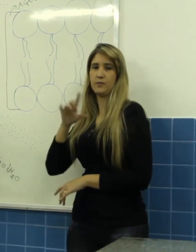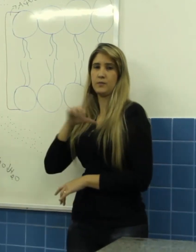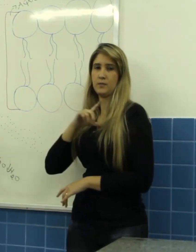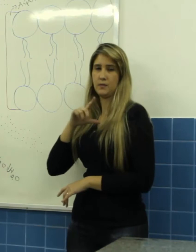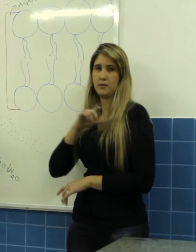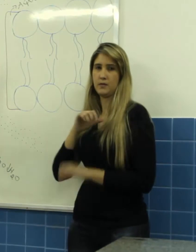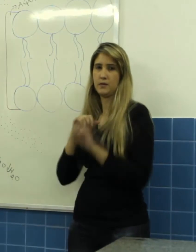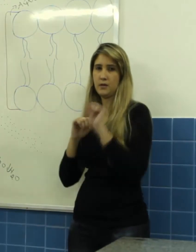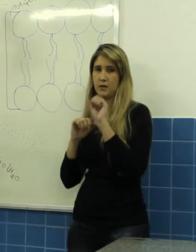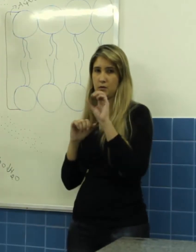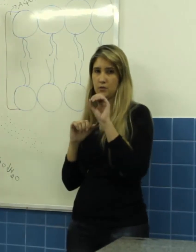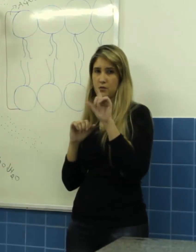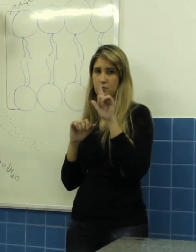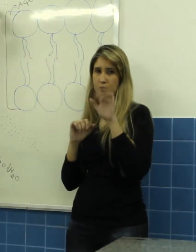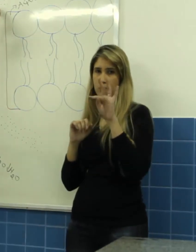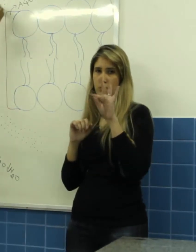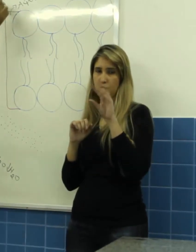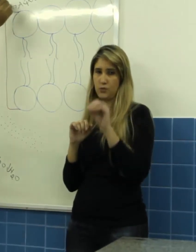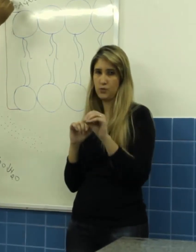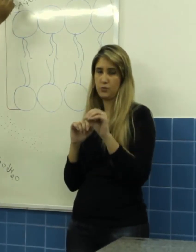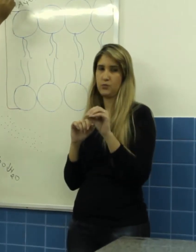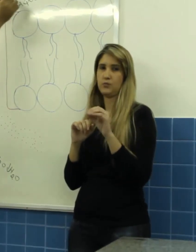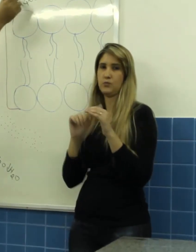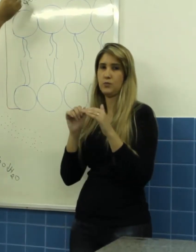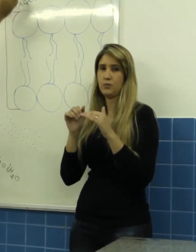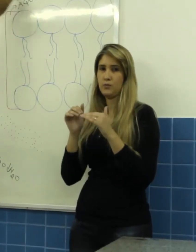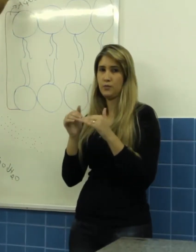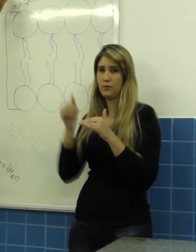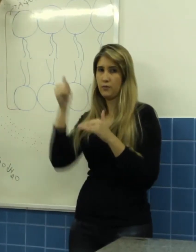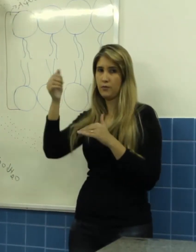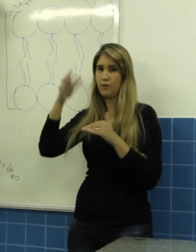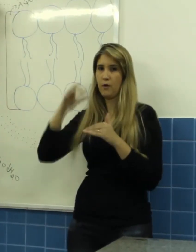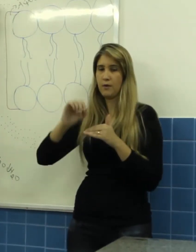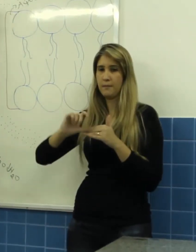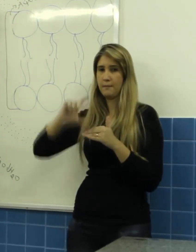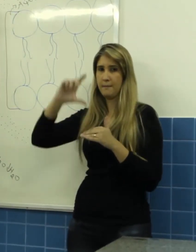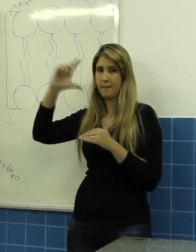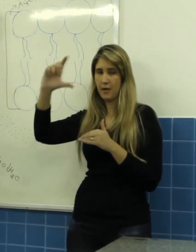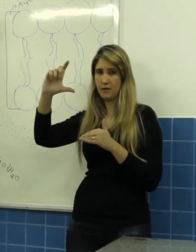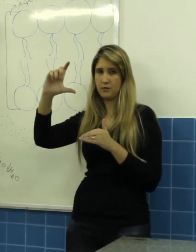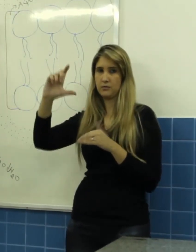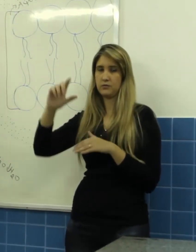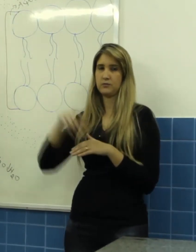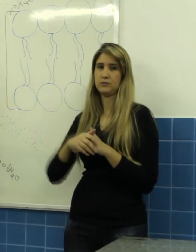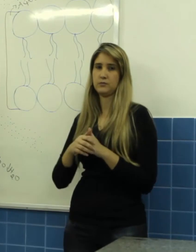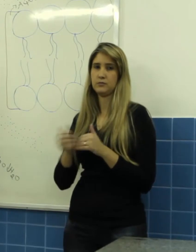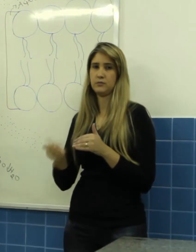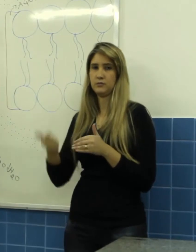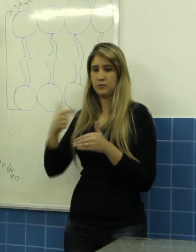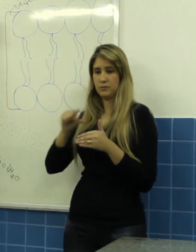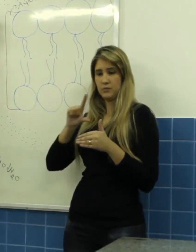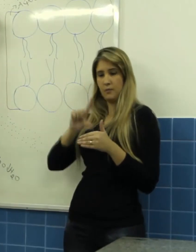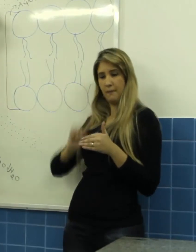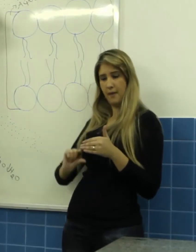soluto é maior no meio extracelular do que no meio